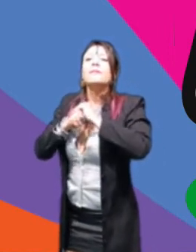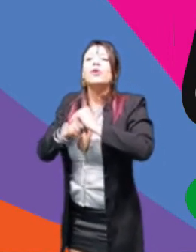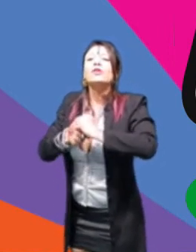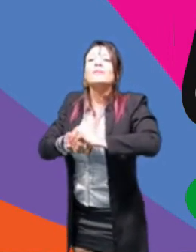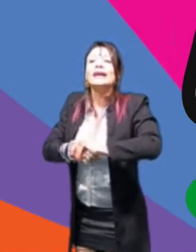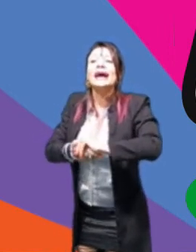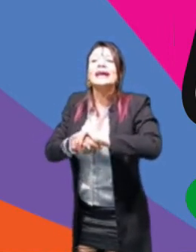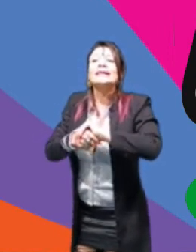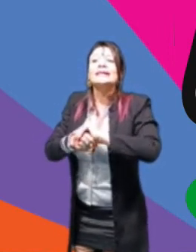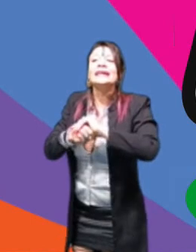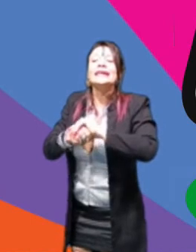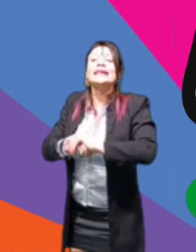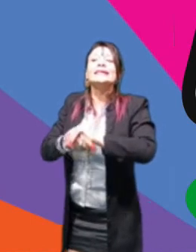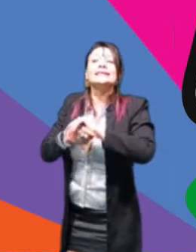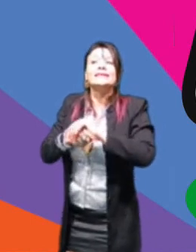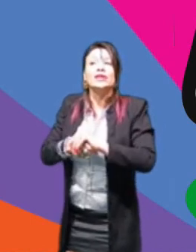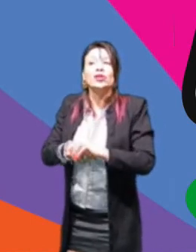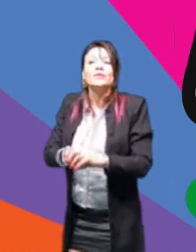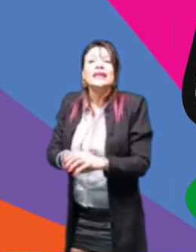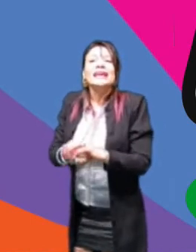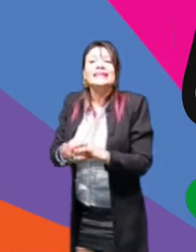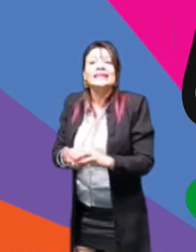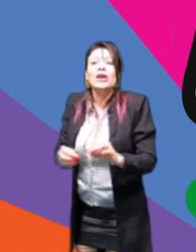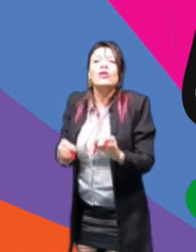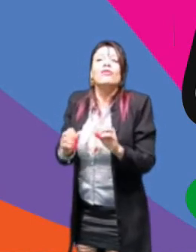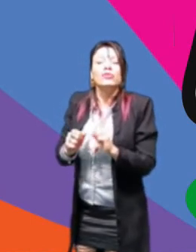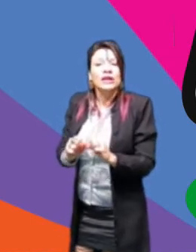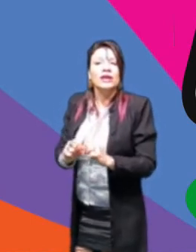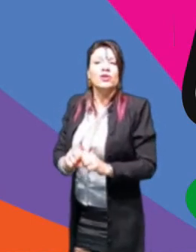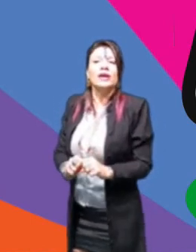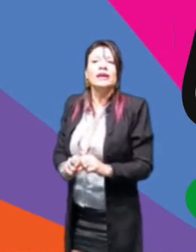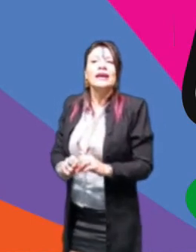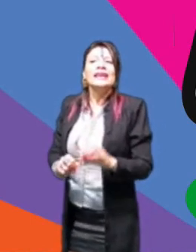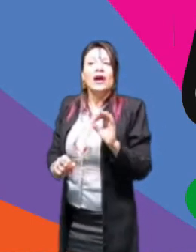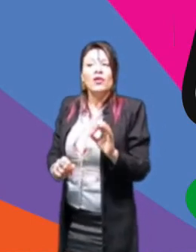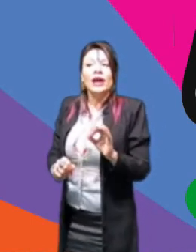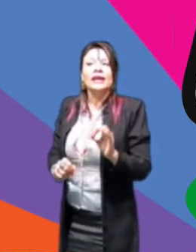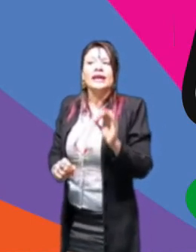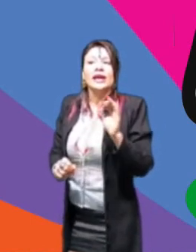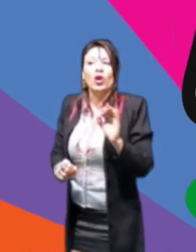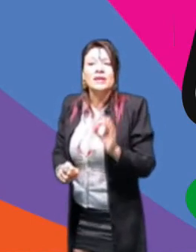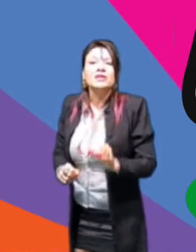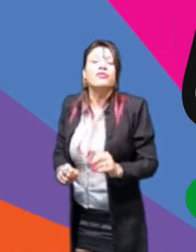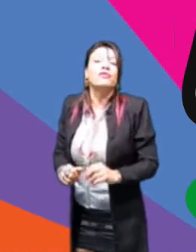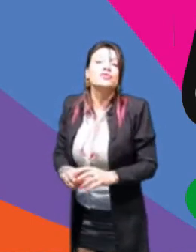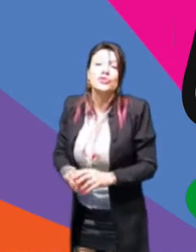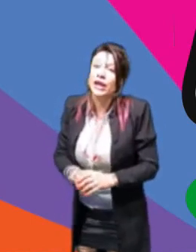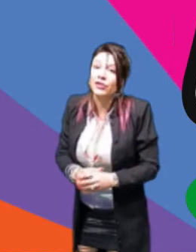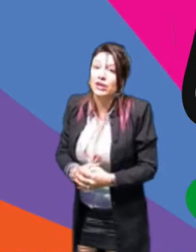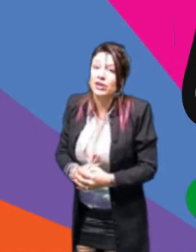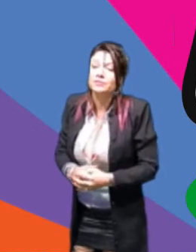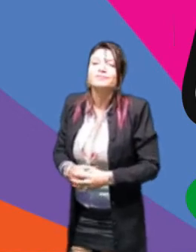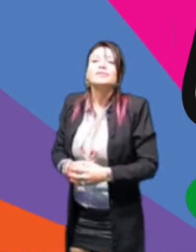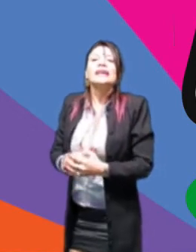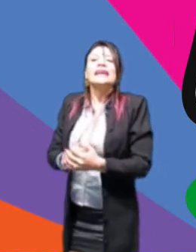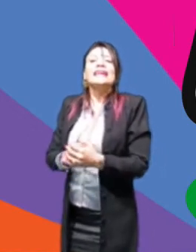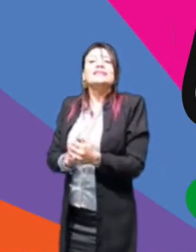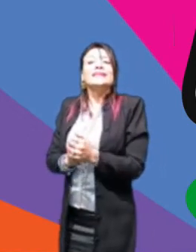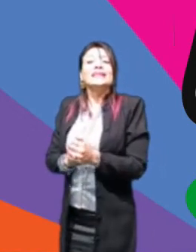responde Macri a Cristina Kirchner en este sentido? Está tan confundida, dijo él, que ahora cree que López fue funcionario mío.